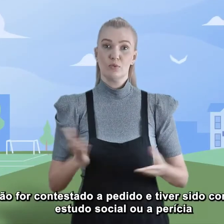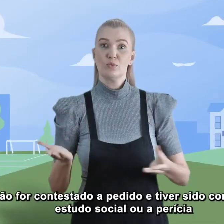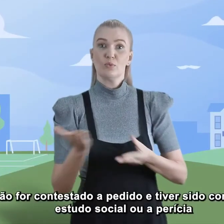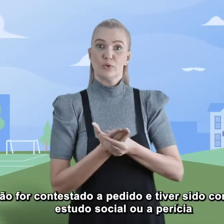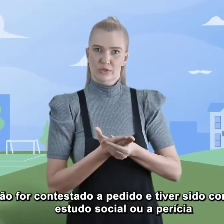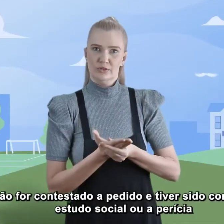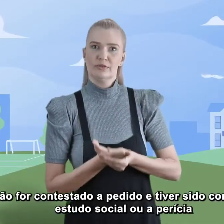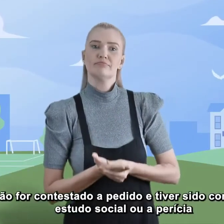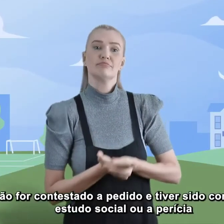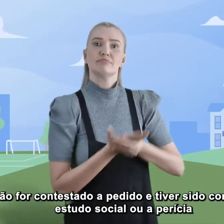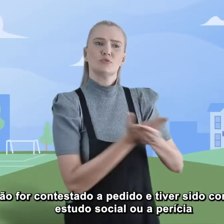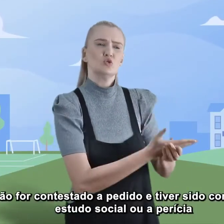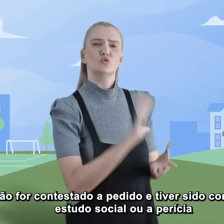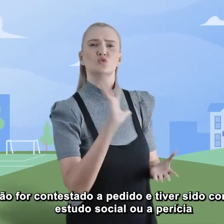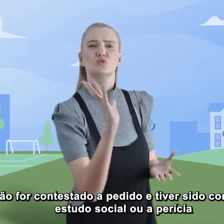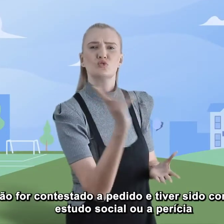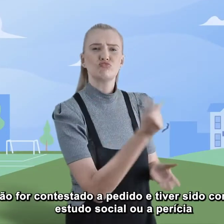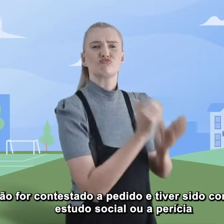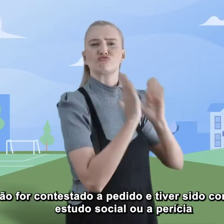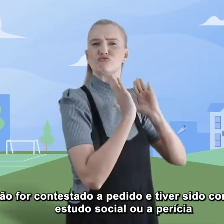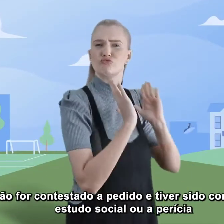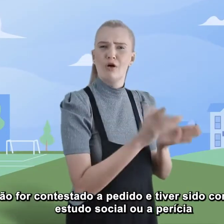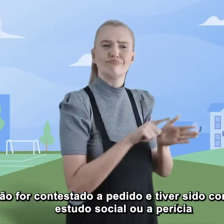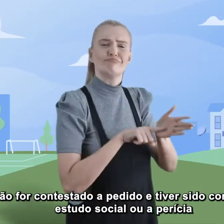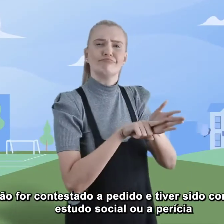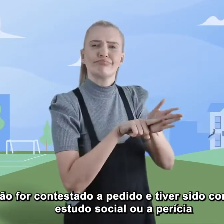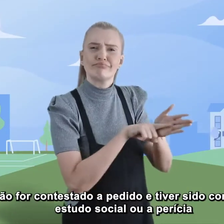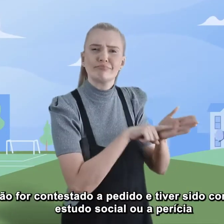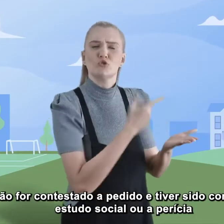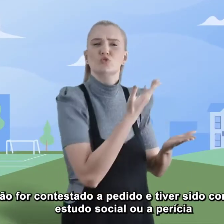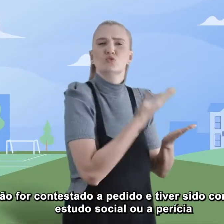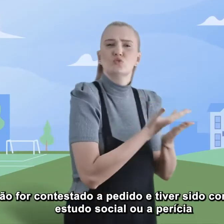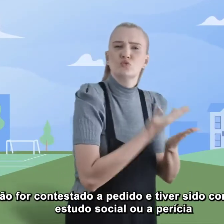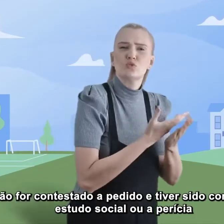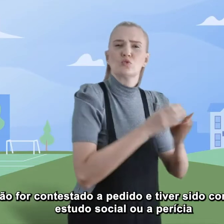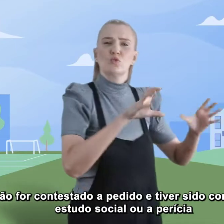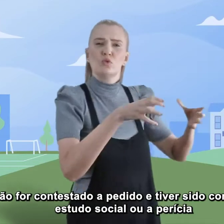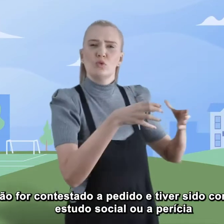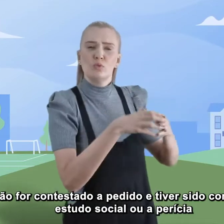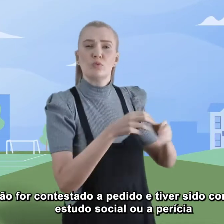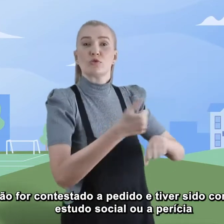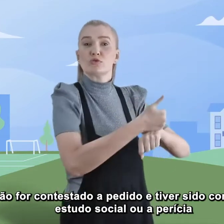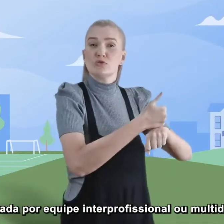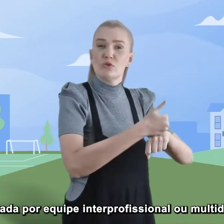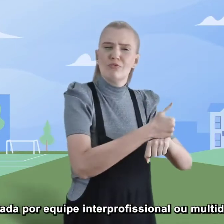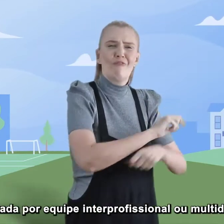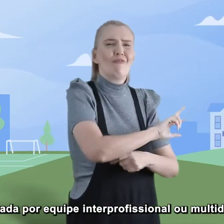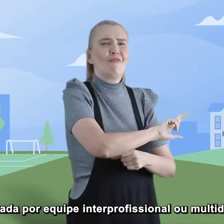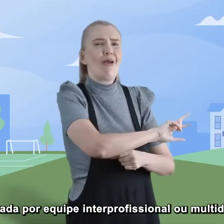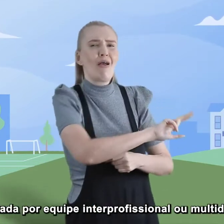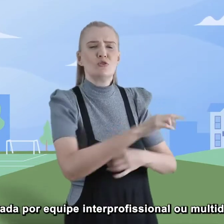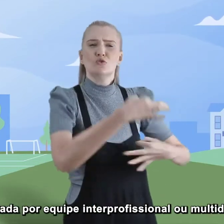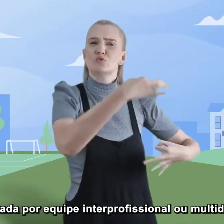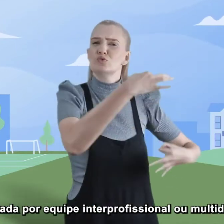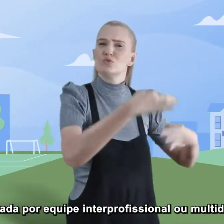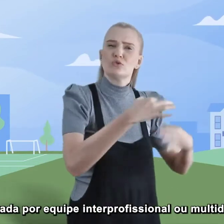Se não for contestado a pedido e tiver sido concluído o estudo social ou a perícia realizada por equipe interprofissional